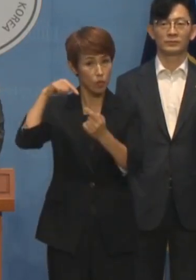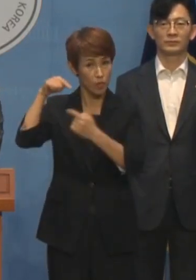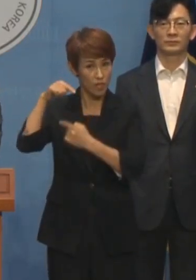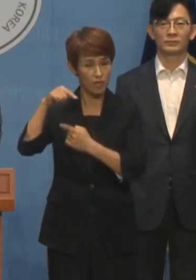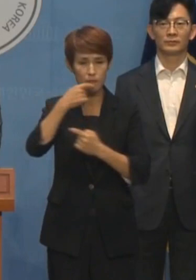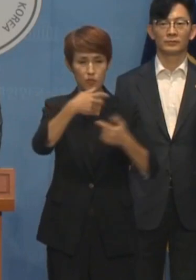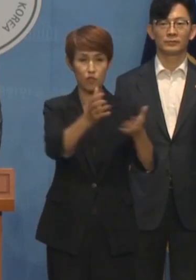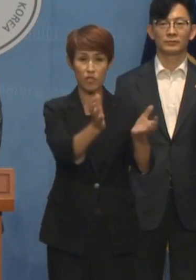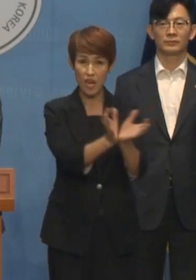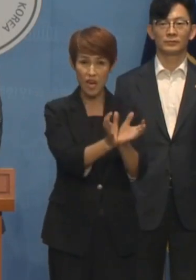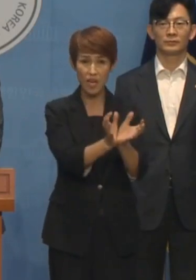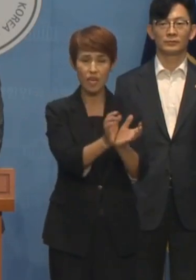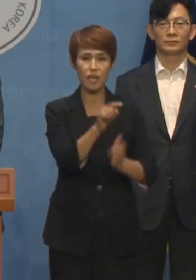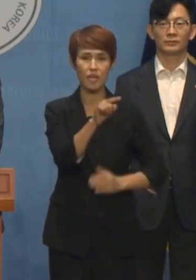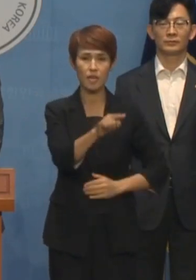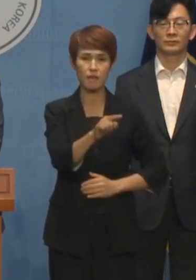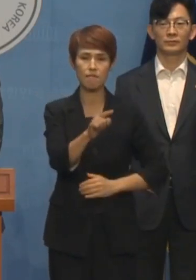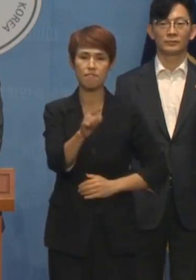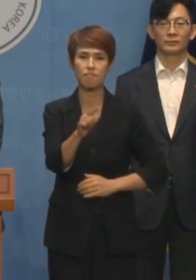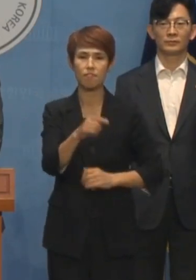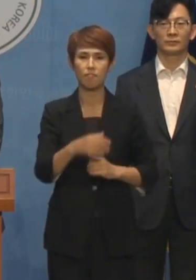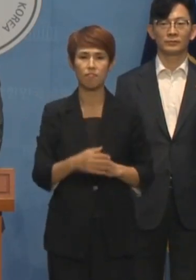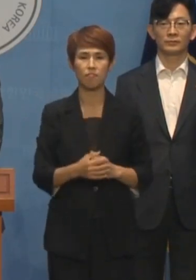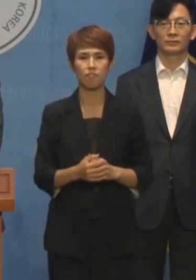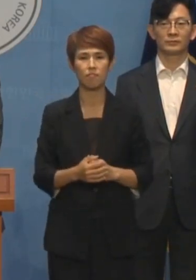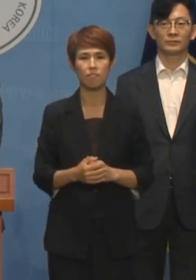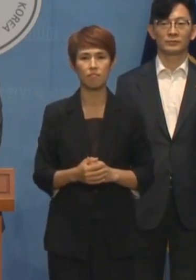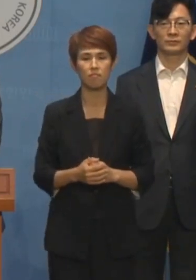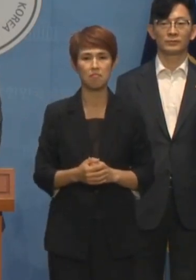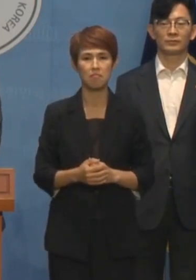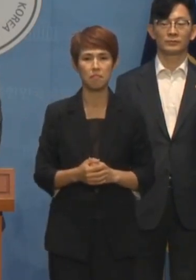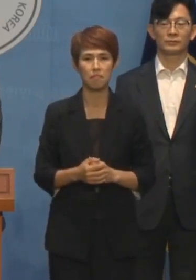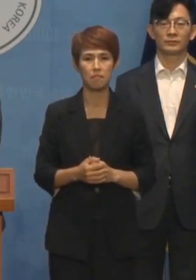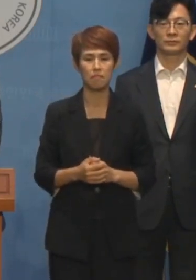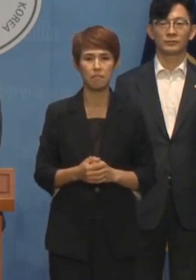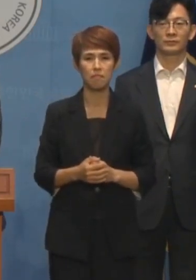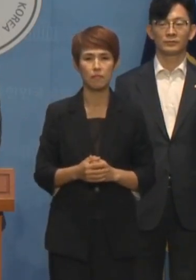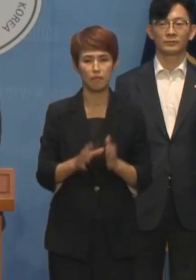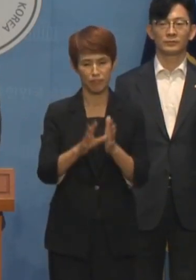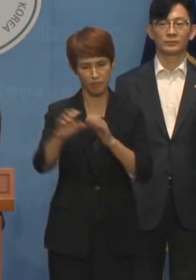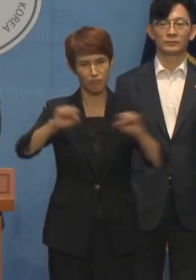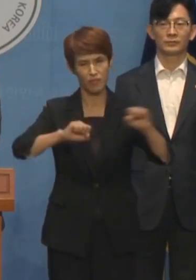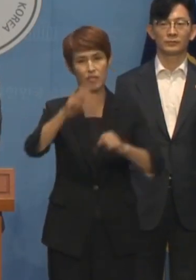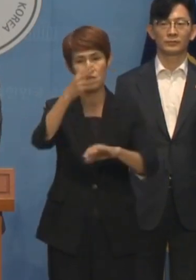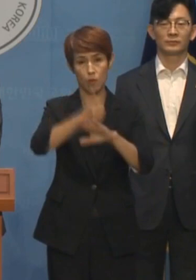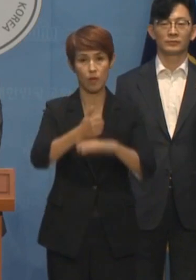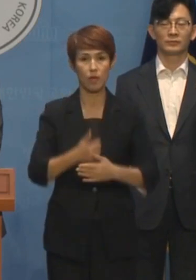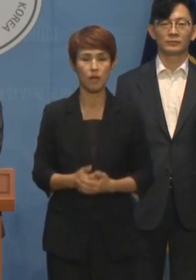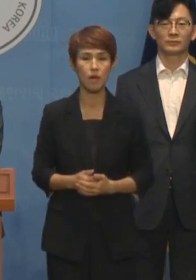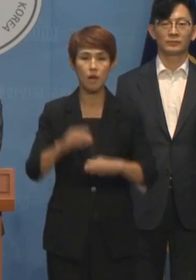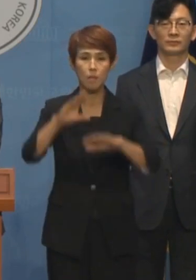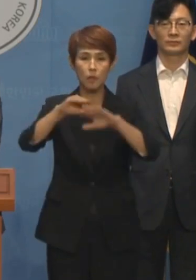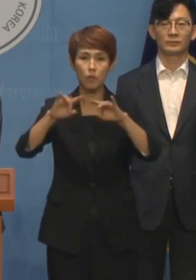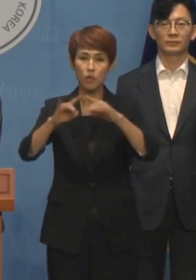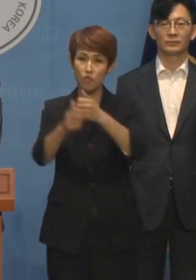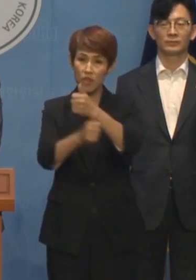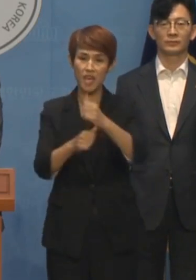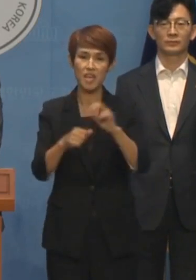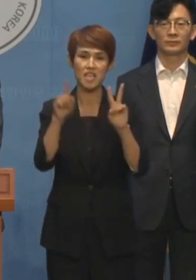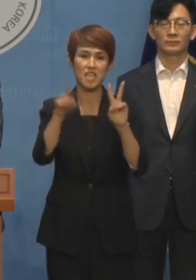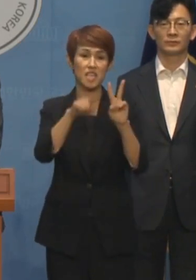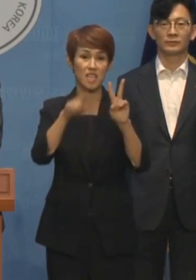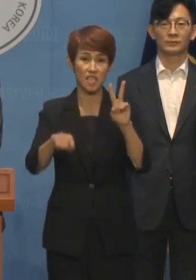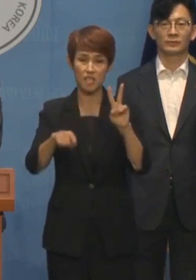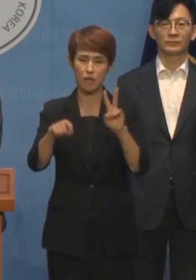민주당의 적반하장식 탄핵이 빚은 결과입니다. 민주당이 주장하는 방통위 2인 체제의 문제점을